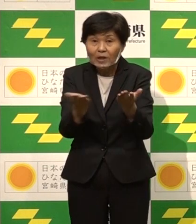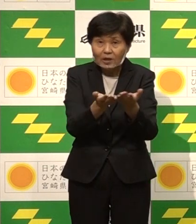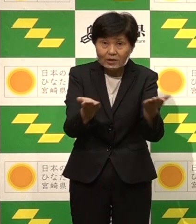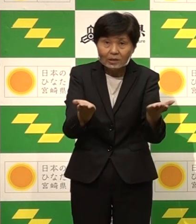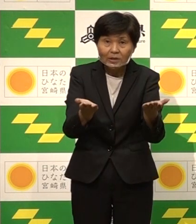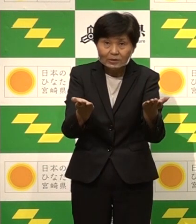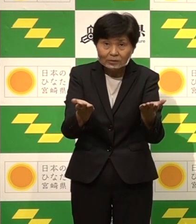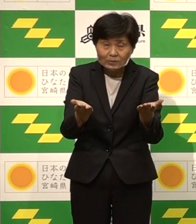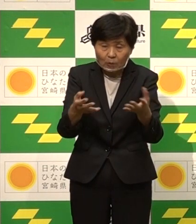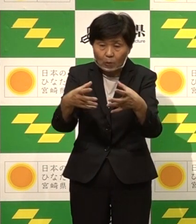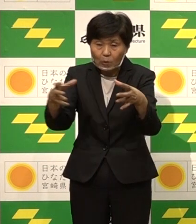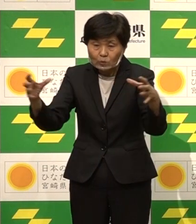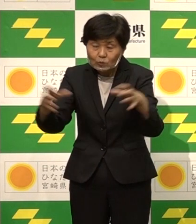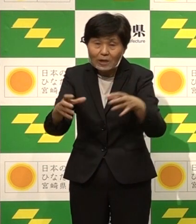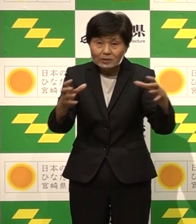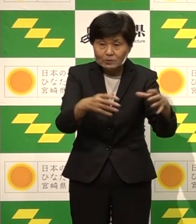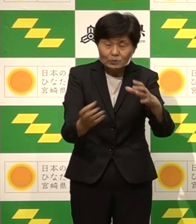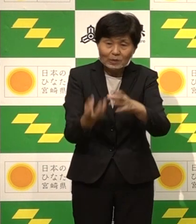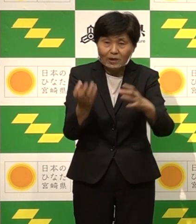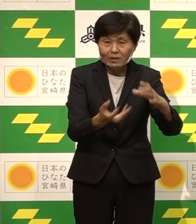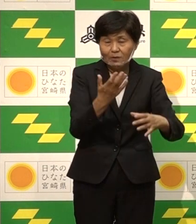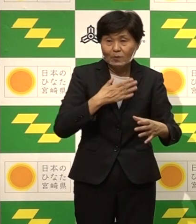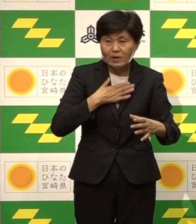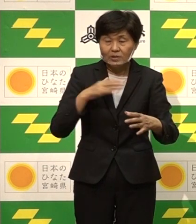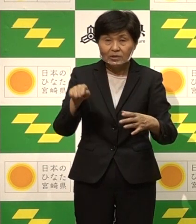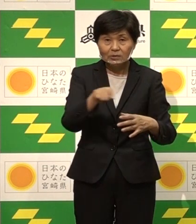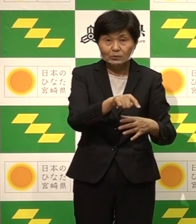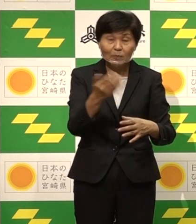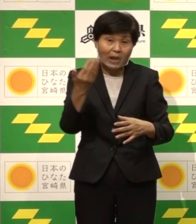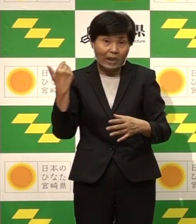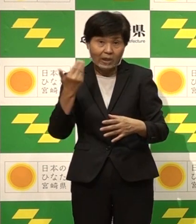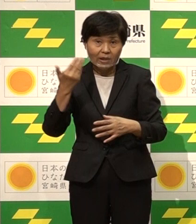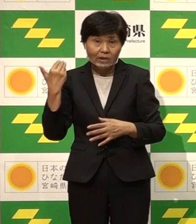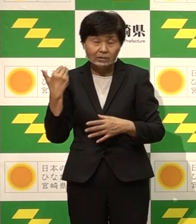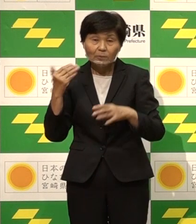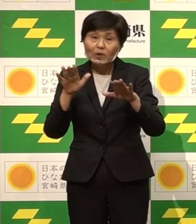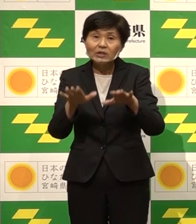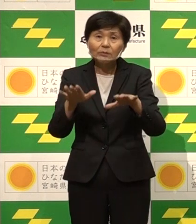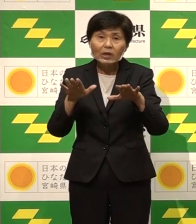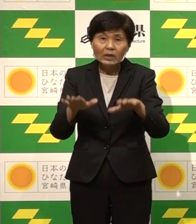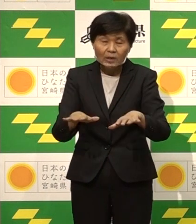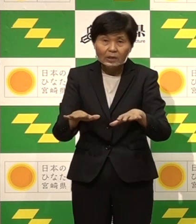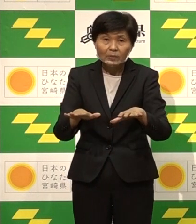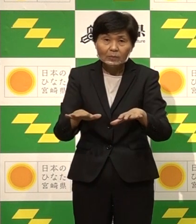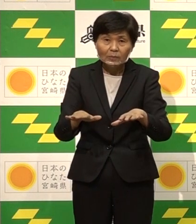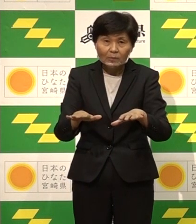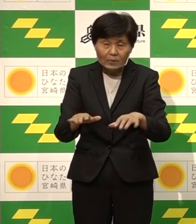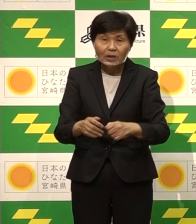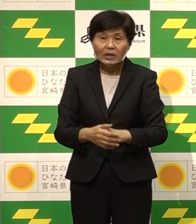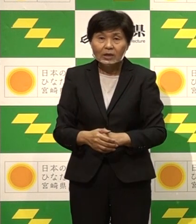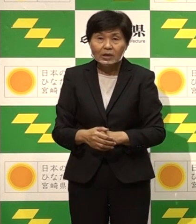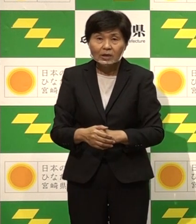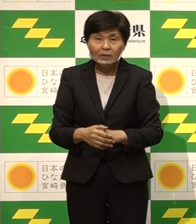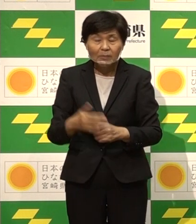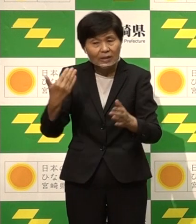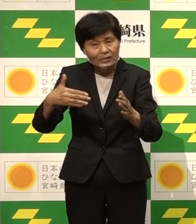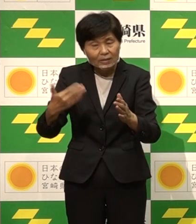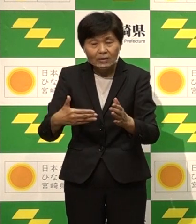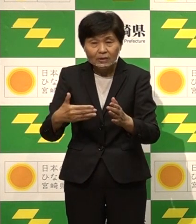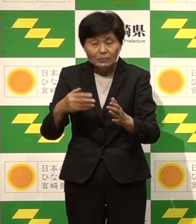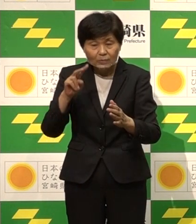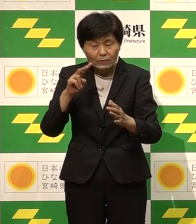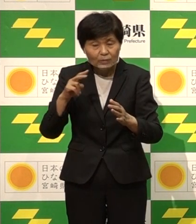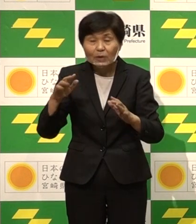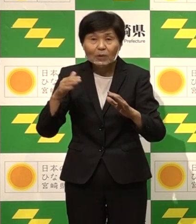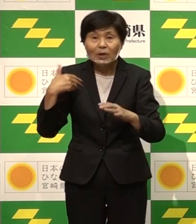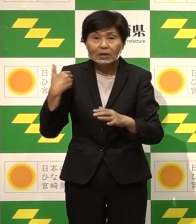それが見えてない状況というのが、実は厳密に言うと正確な判断だというふうに考えております。